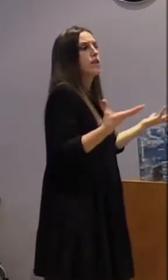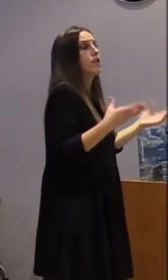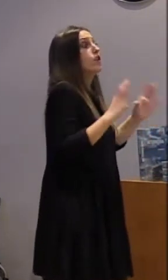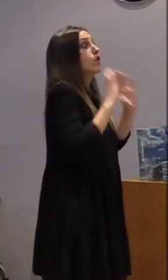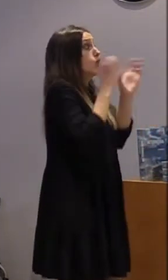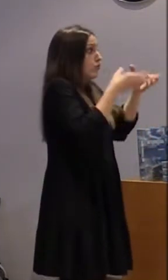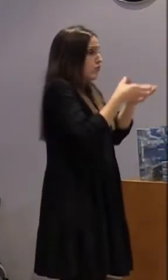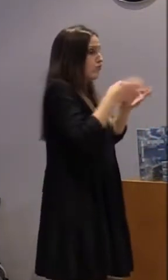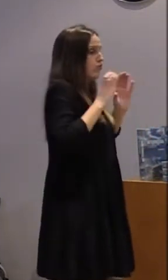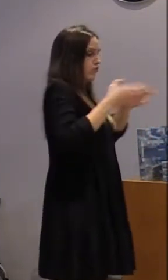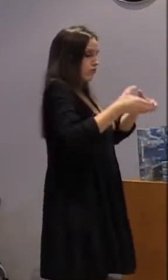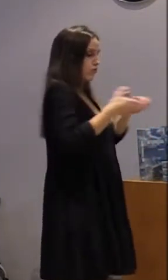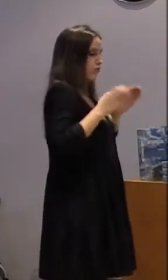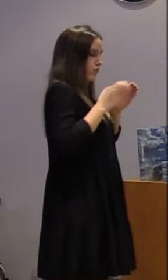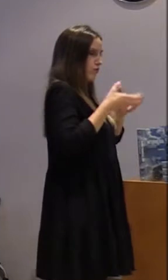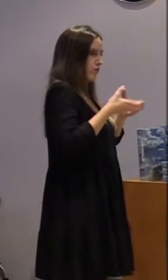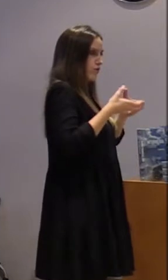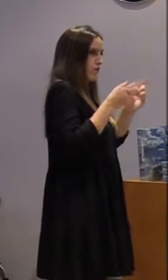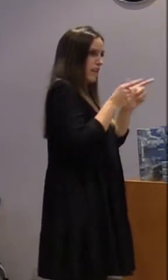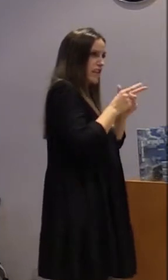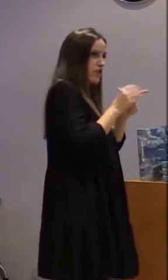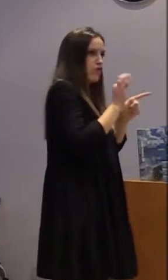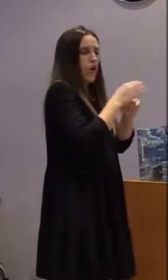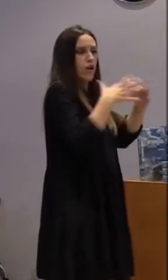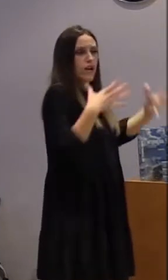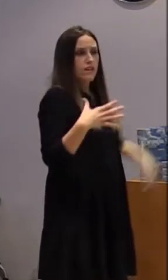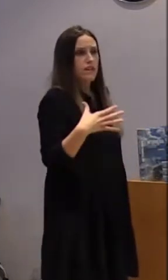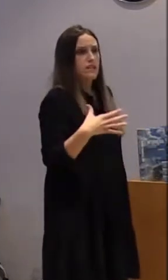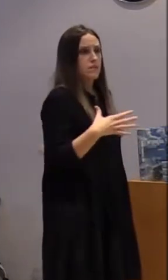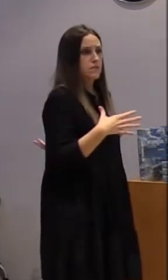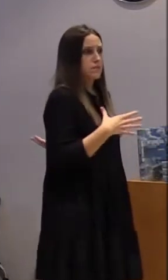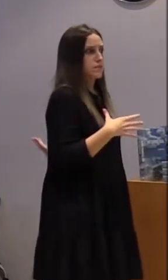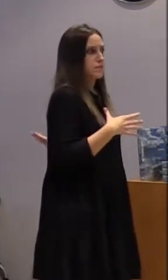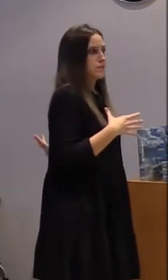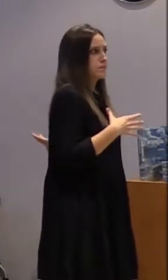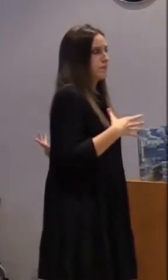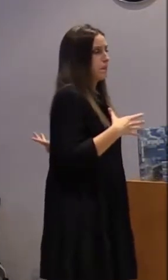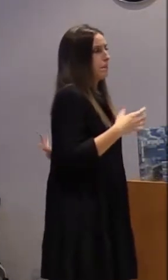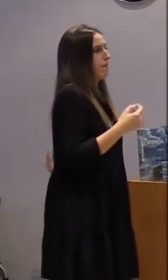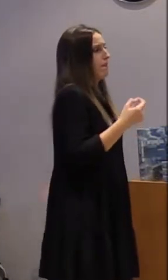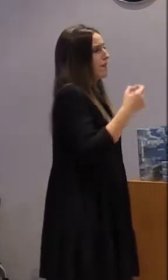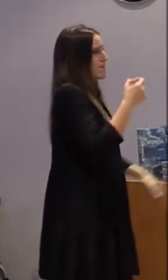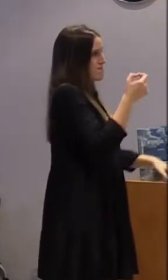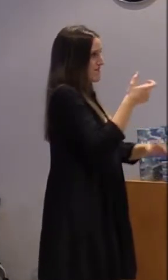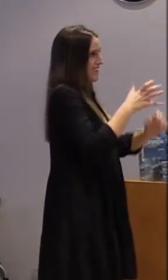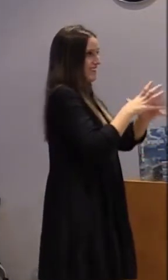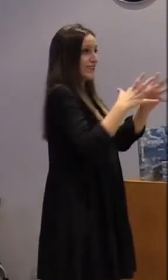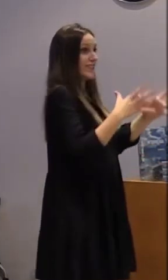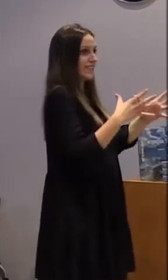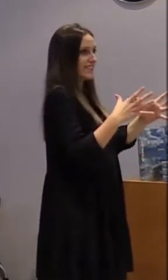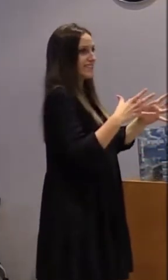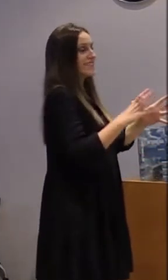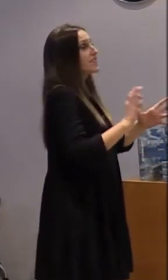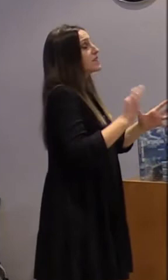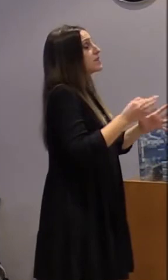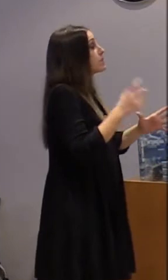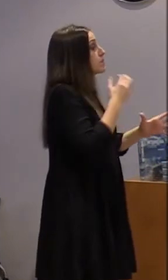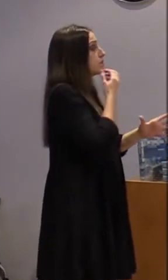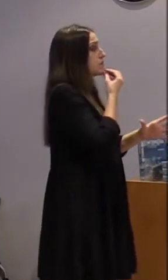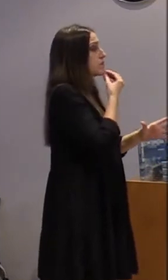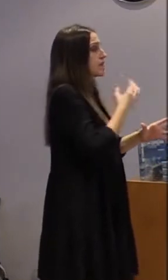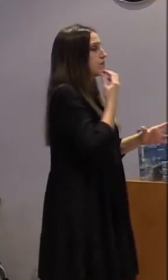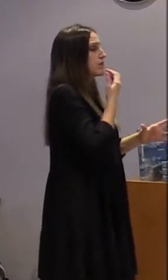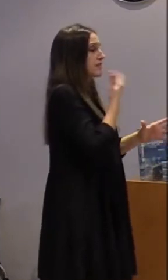cúmulos, pequeños o grandes. Un poquito grandes, ¿no? Bueno, pues los cúmulos, si son